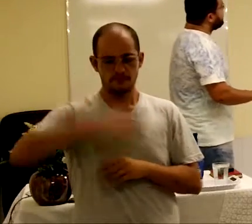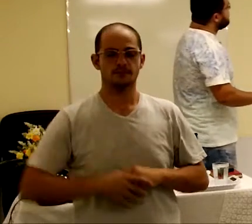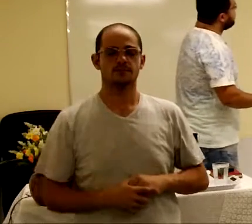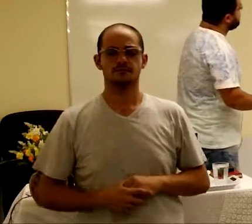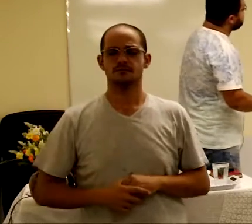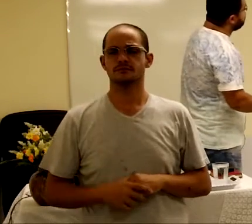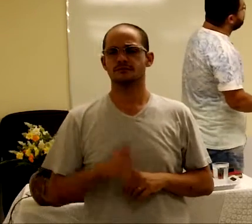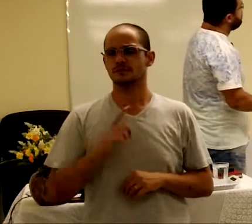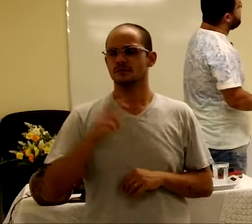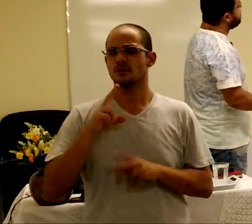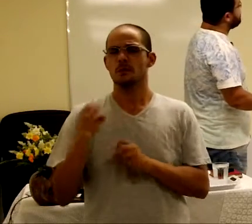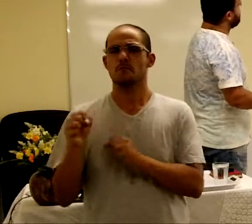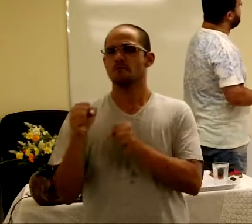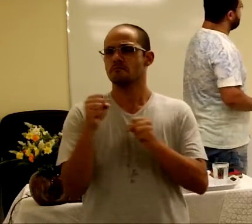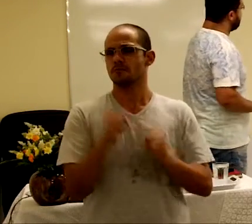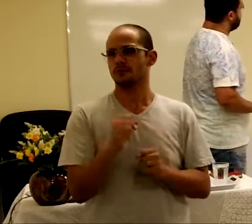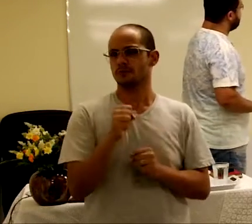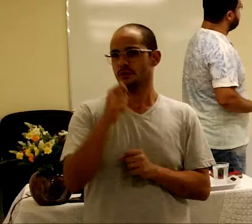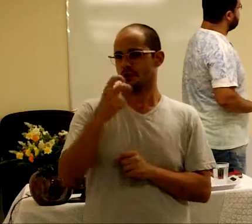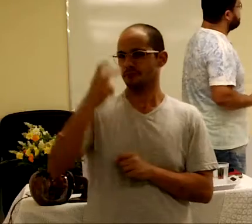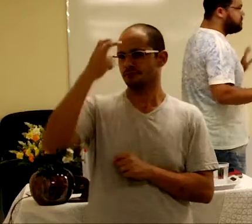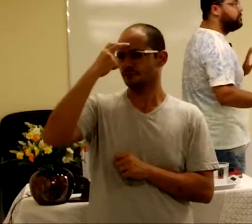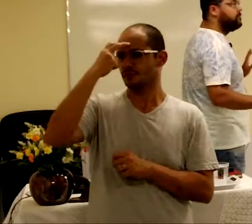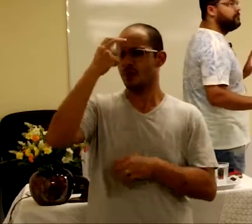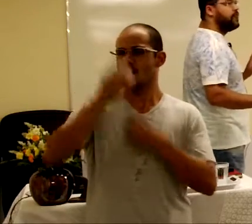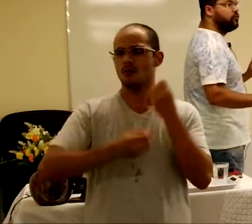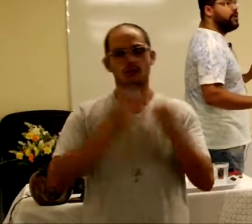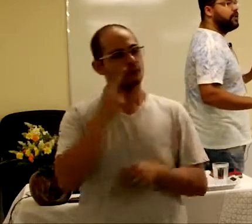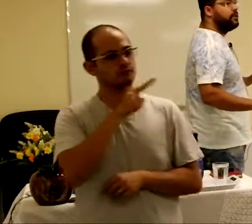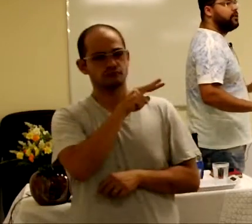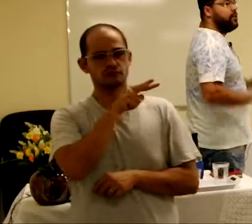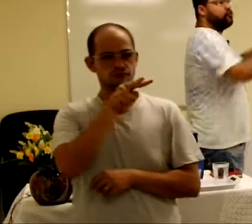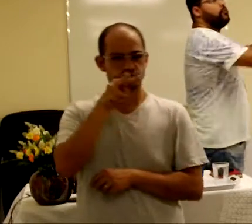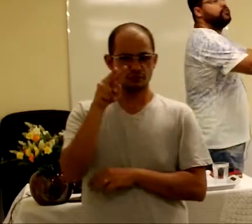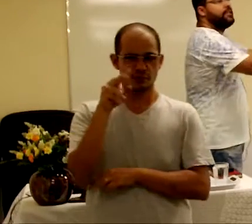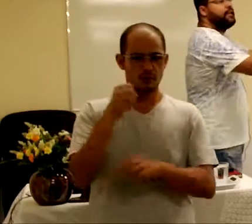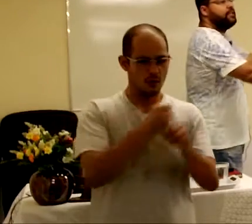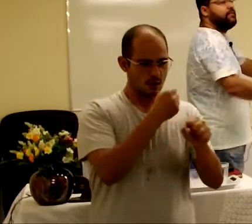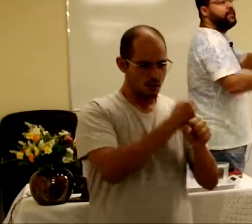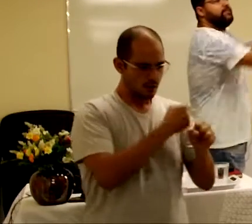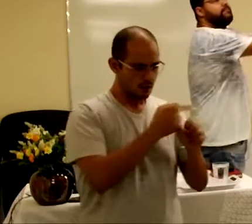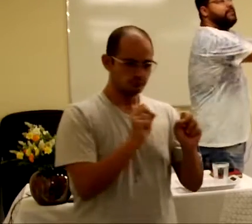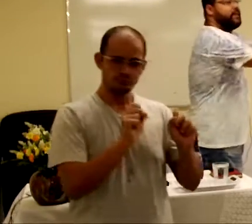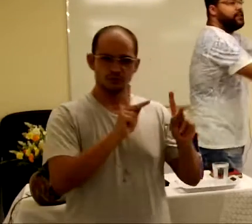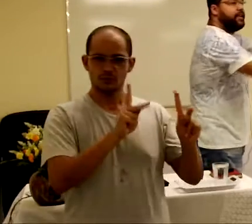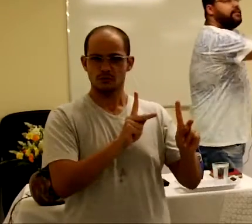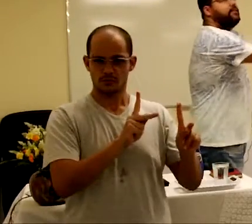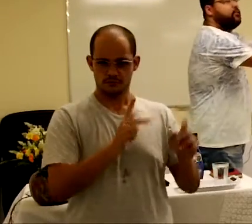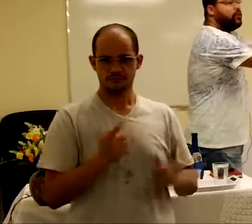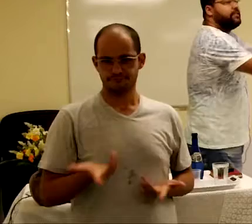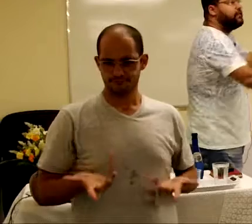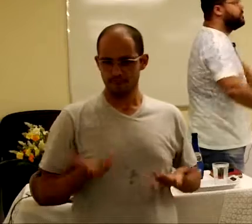uma inteligência se julga pelas suas obras. E aí tudo bem, né? Pessoa muito inteligente, você vê que ela